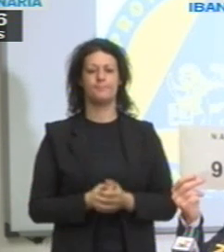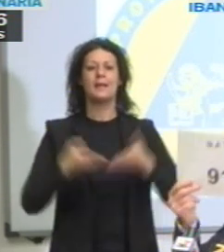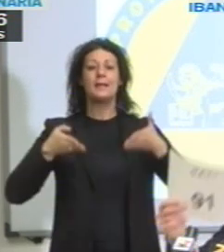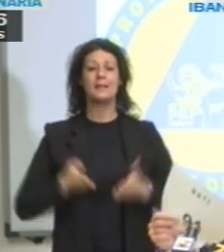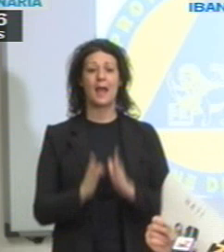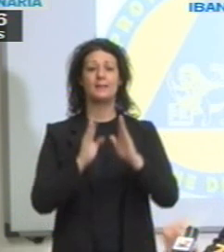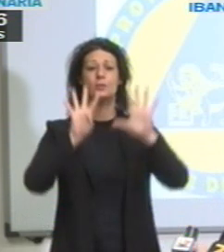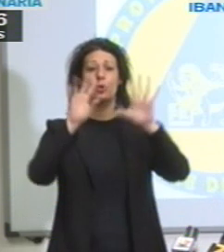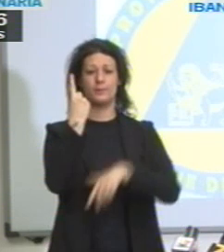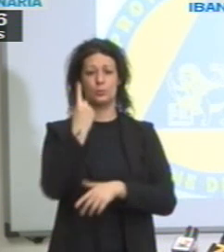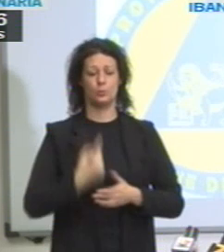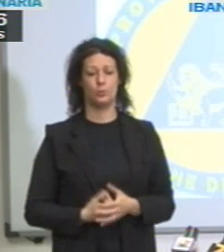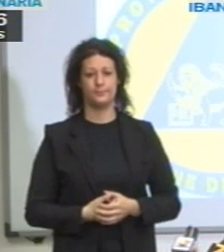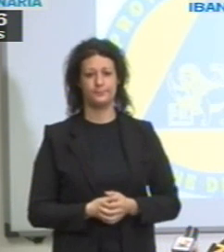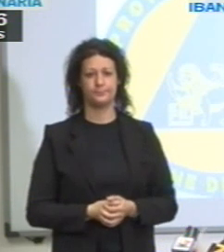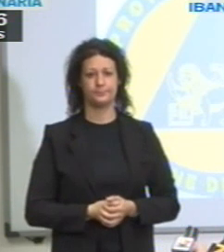91.